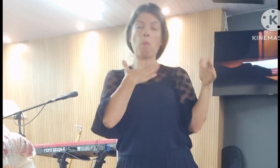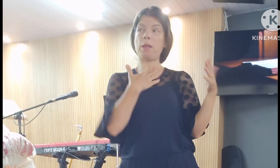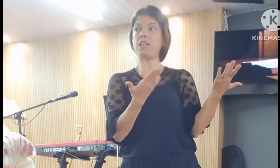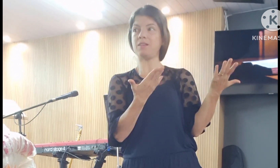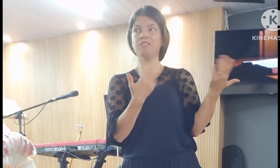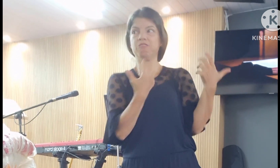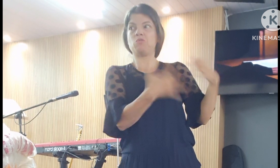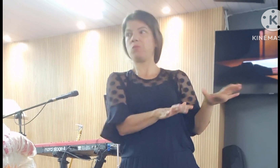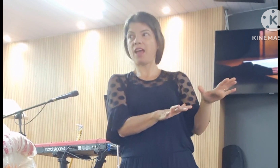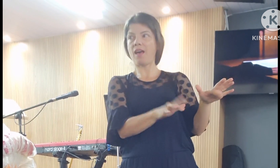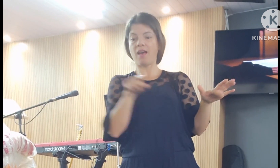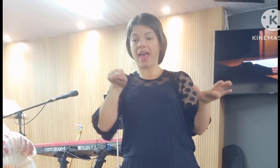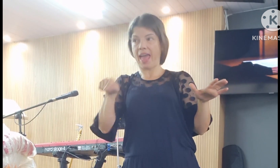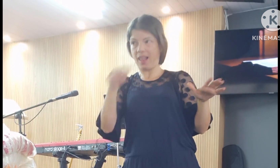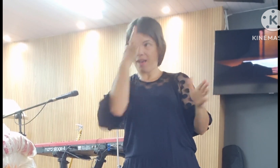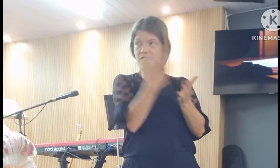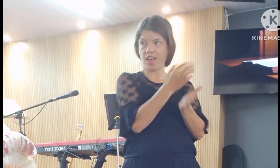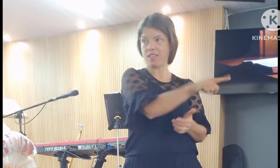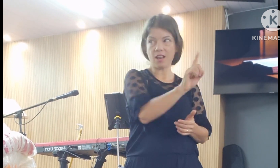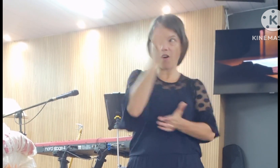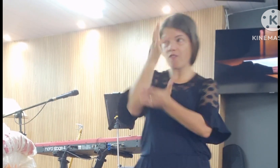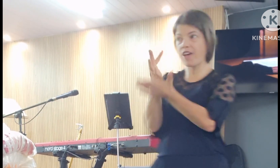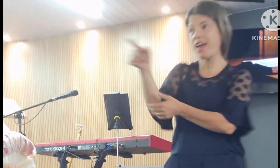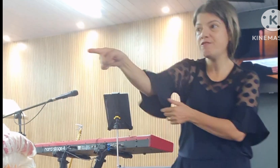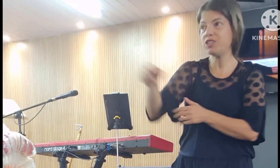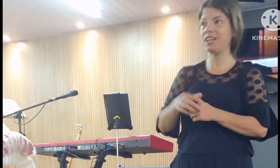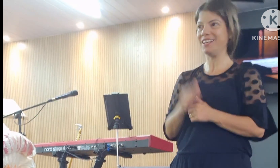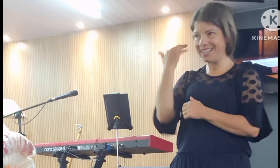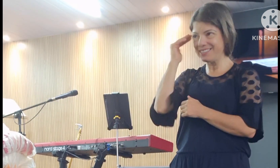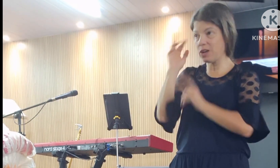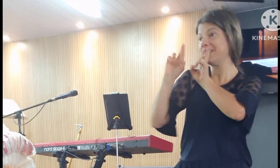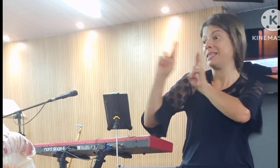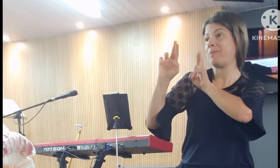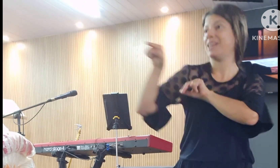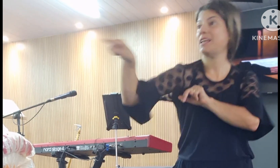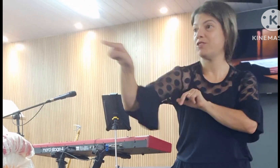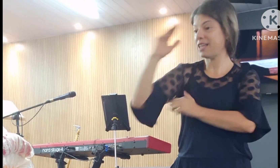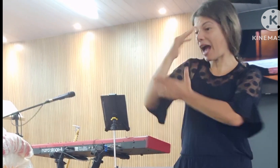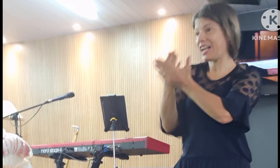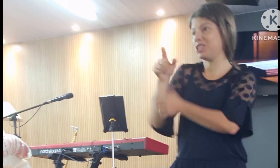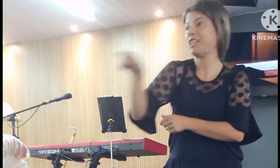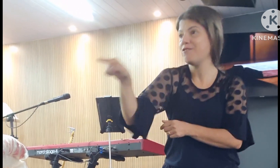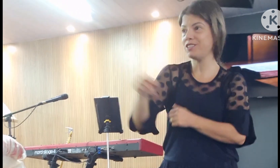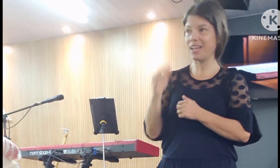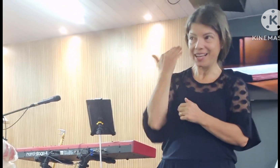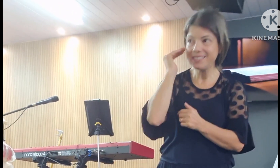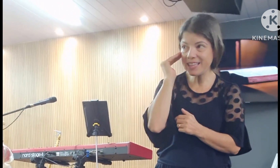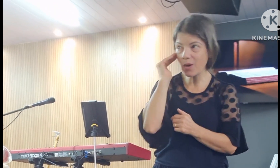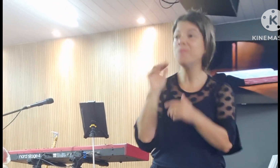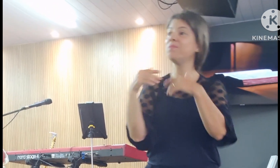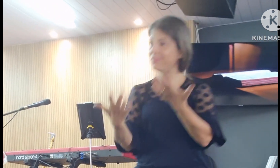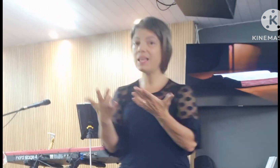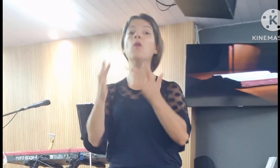de fazer. Você é salvo porque Deus te amou e o Filho dele veio na terra e morreu no